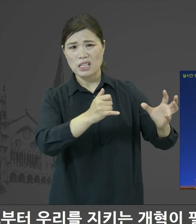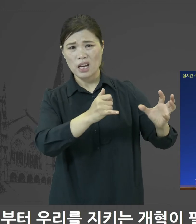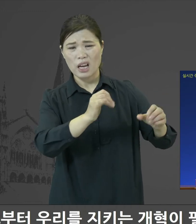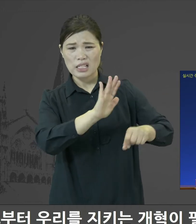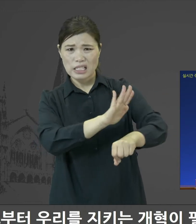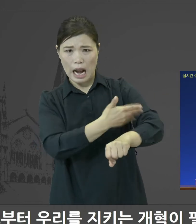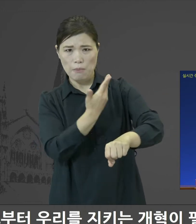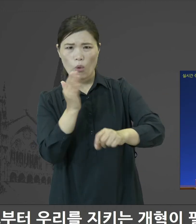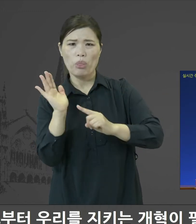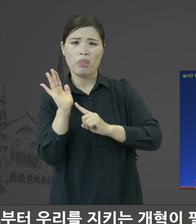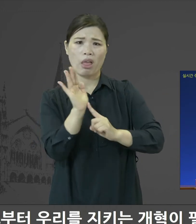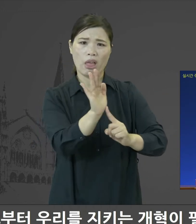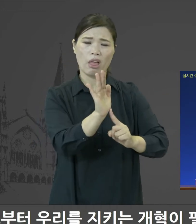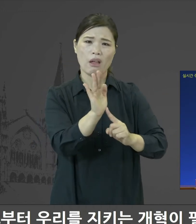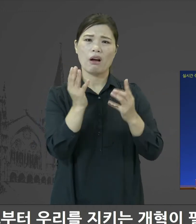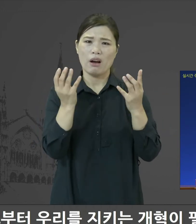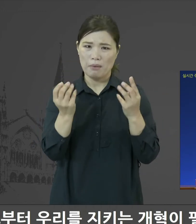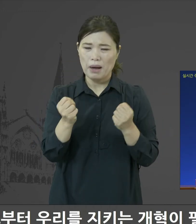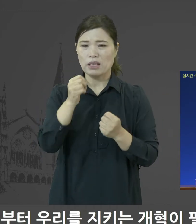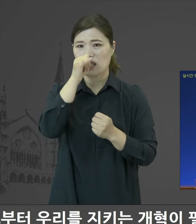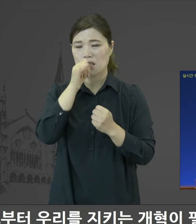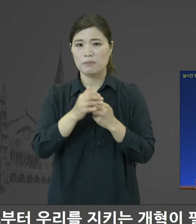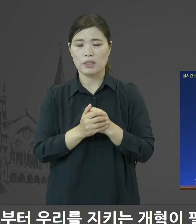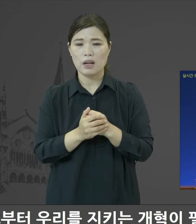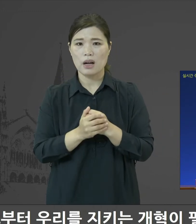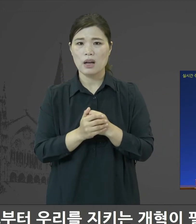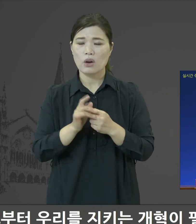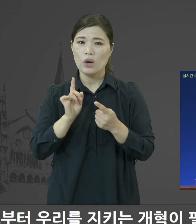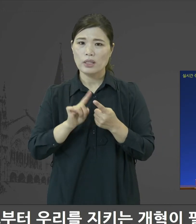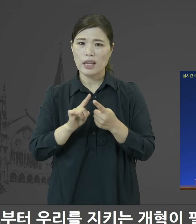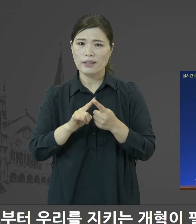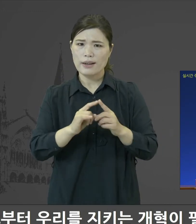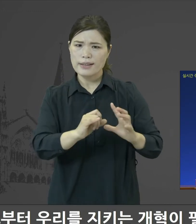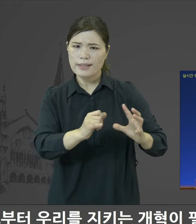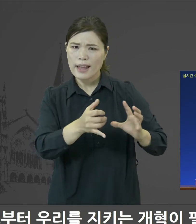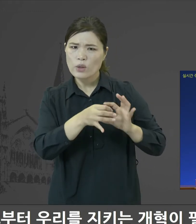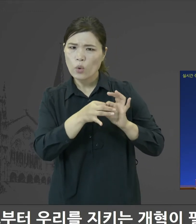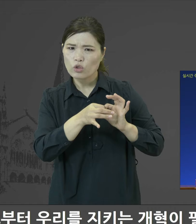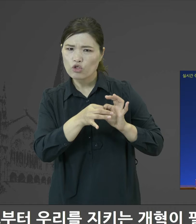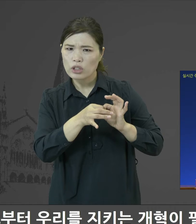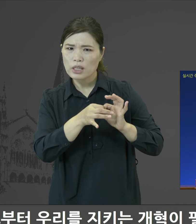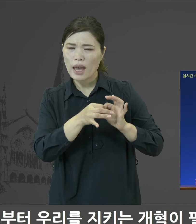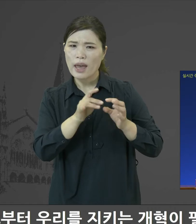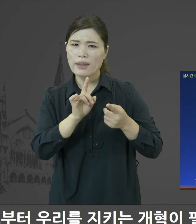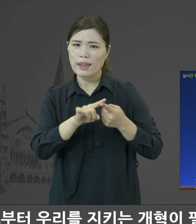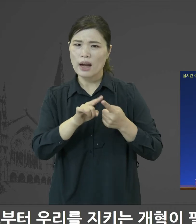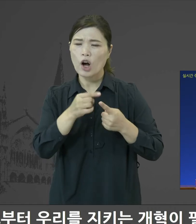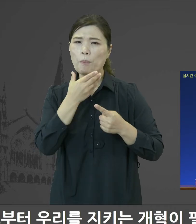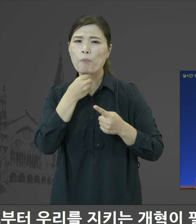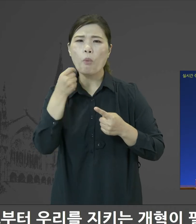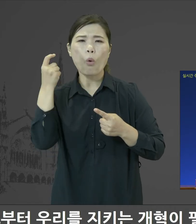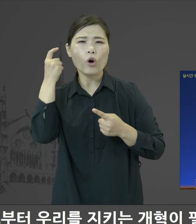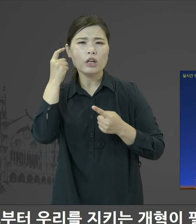모습들도 있습니다. 이런 걸 틈타서 점점 세속주의는 복음을 위축시킬 겁니다.